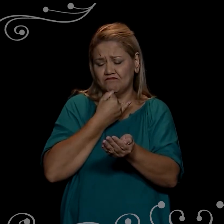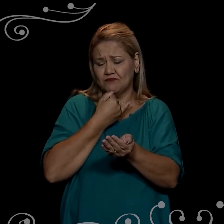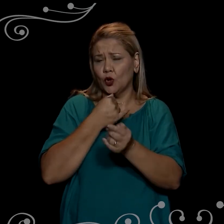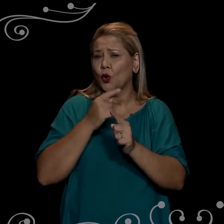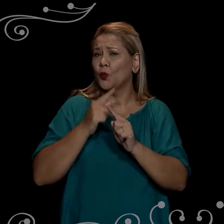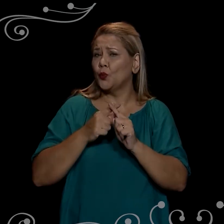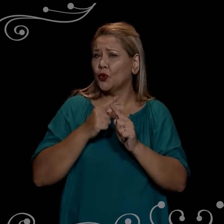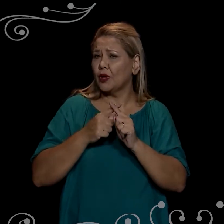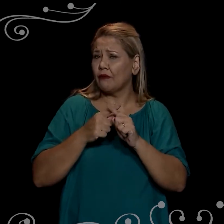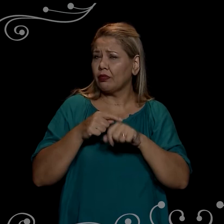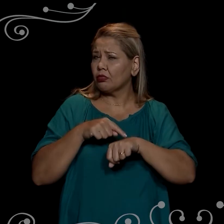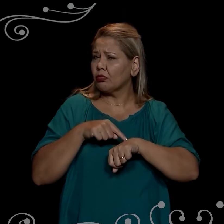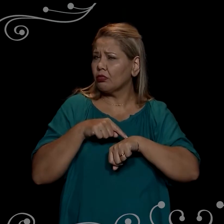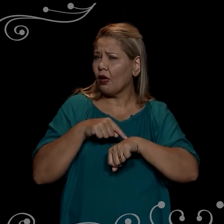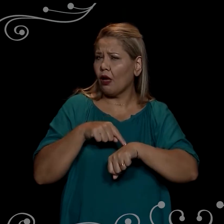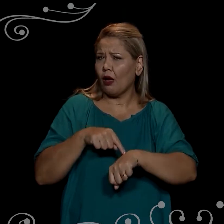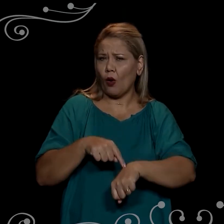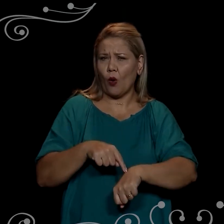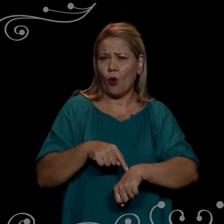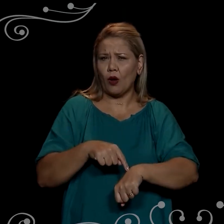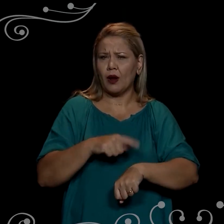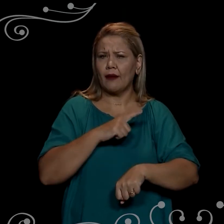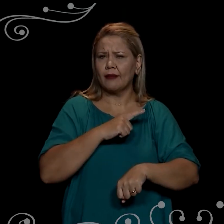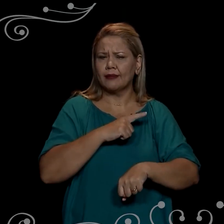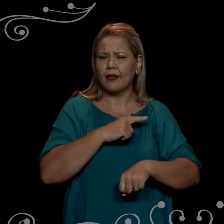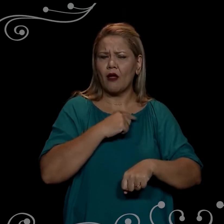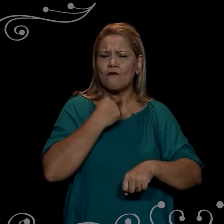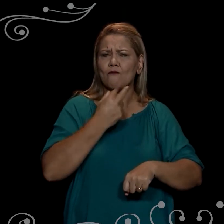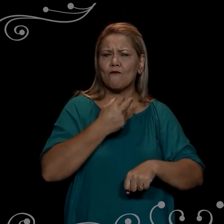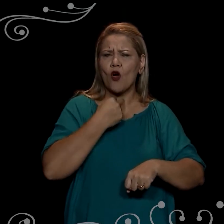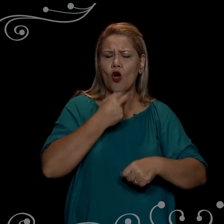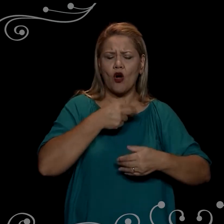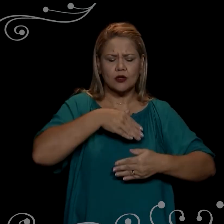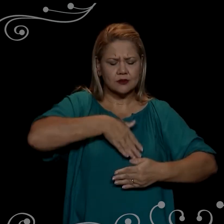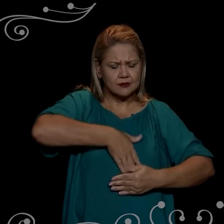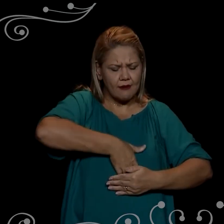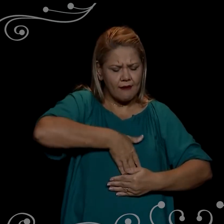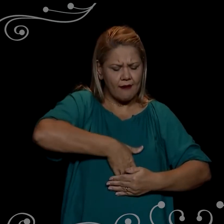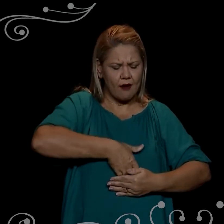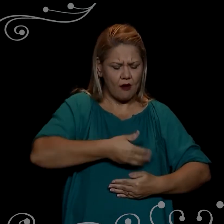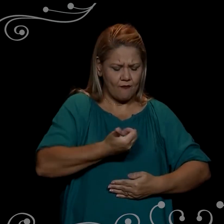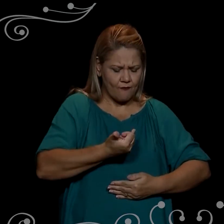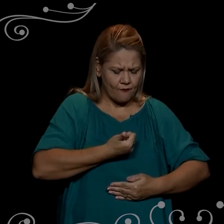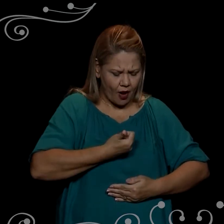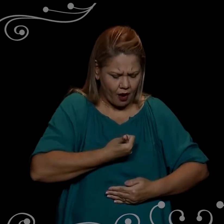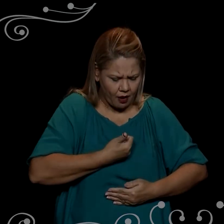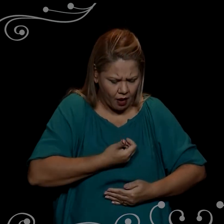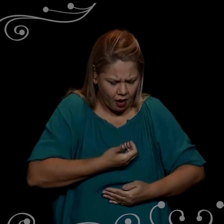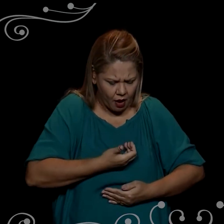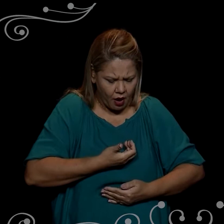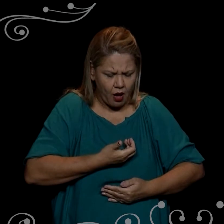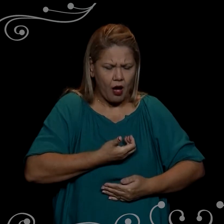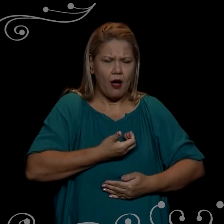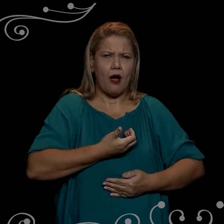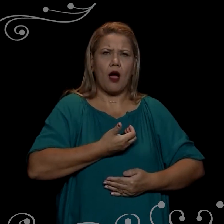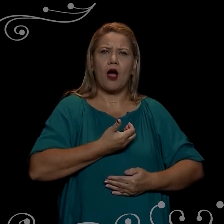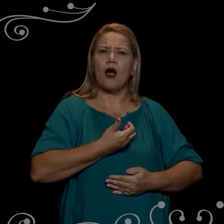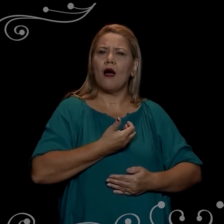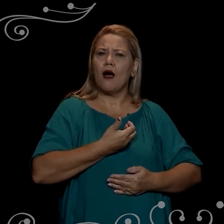Nesse momento, uma voz, vinda do bolso onde trazia o lenço, lhe falou: "Ah, se a